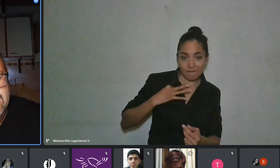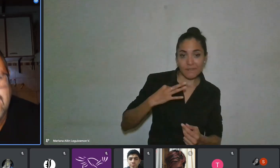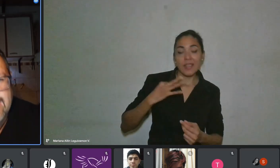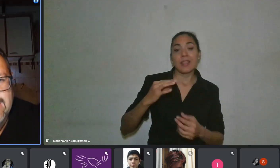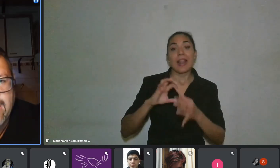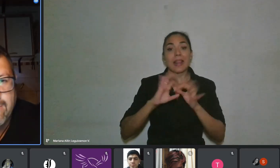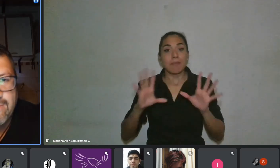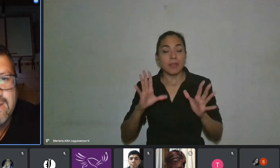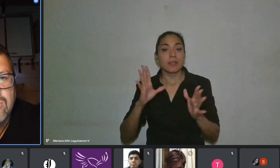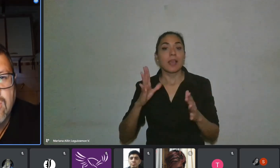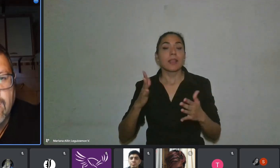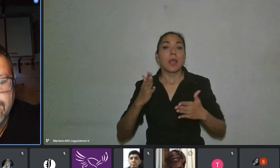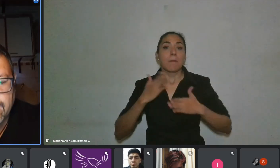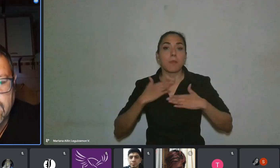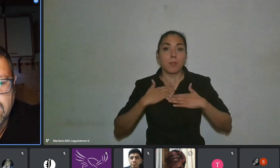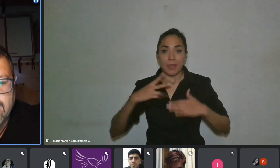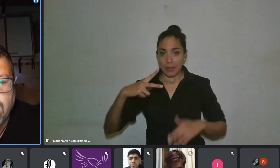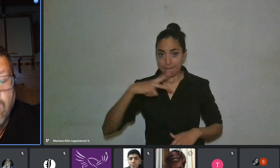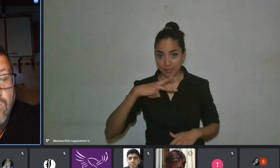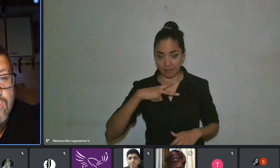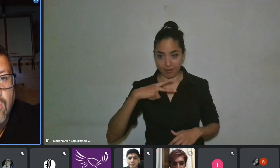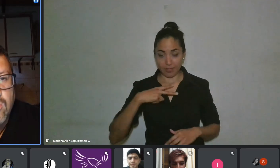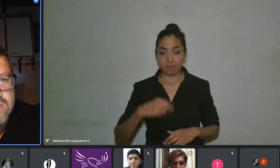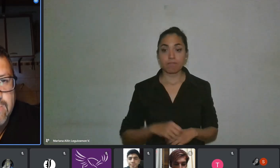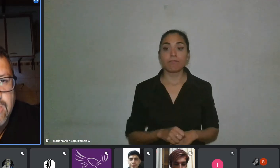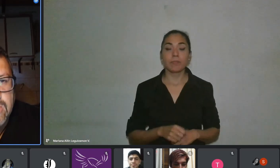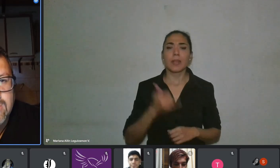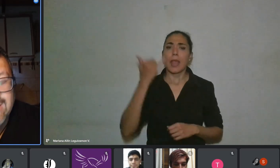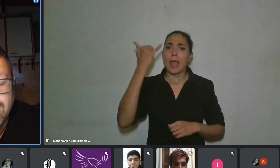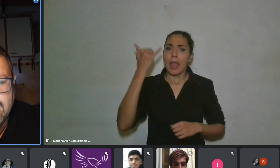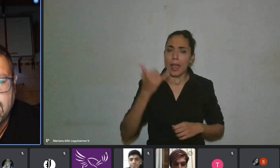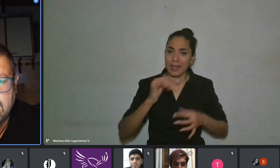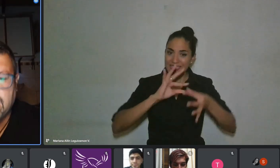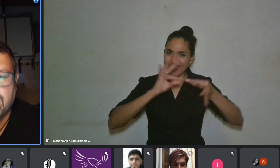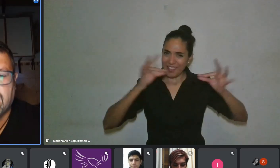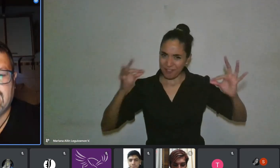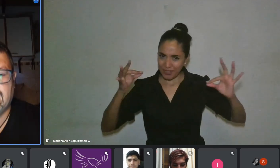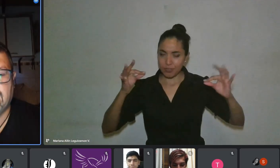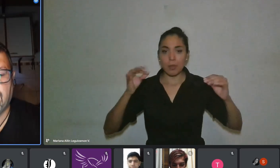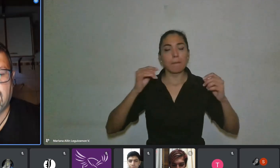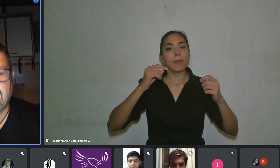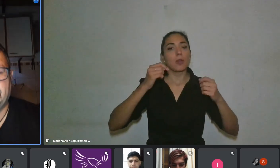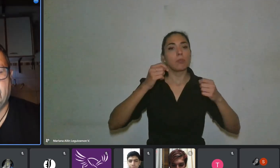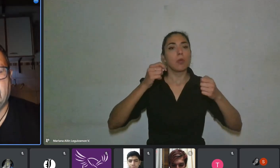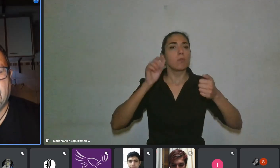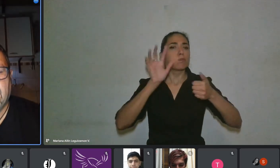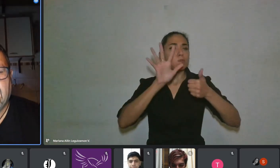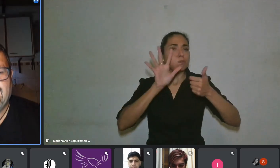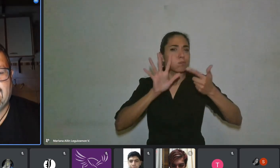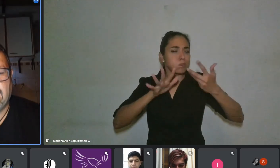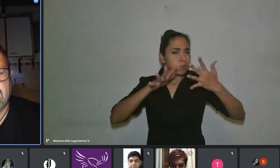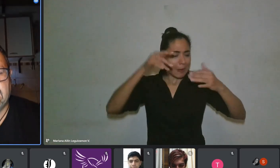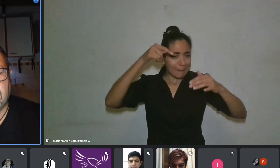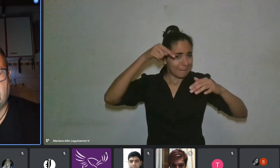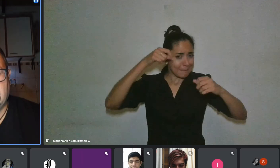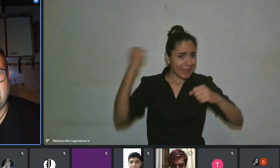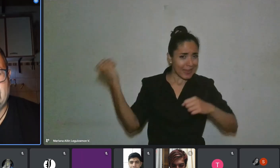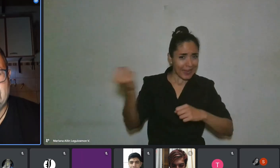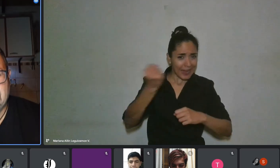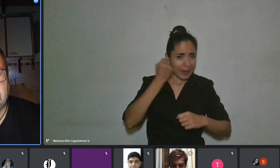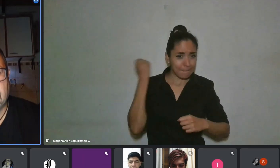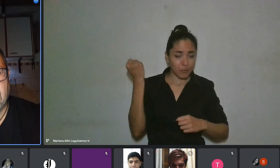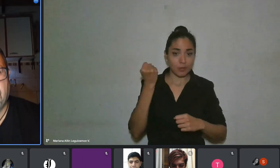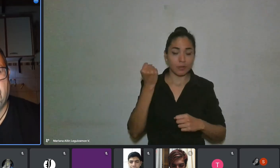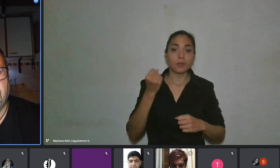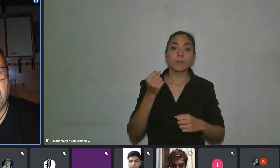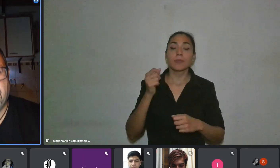Dentro de esa definición, nosotros tenemos muchos conceptos que son tremendamente importantes, porque el respeto